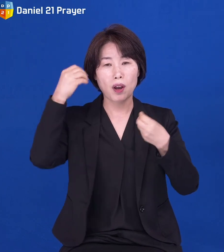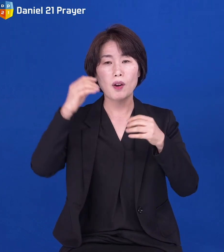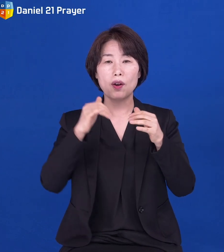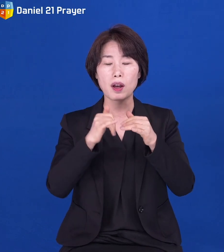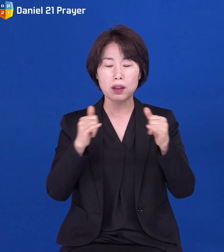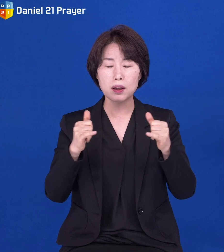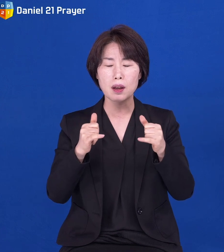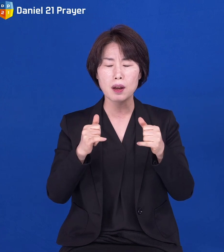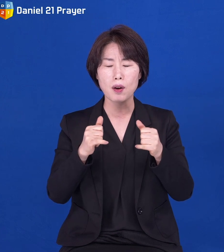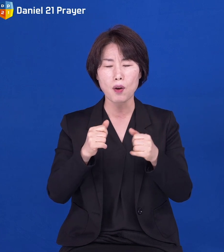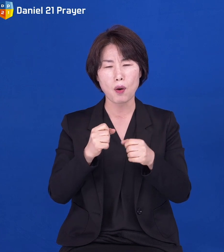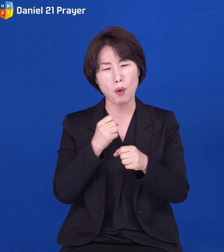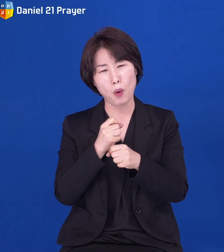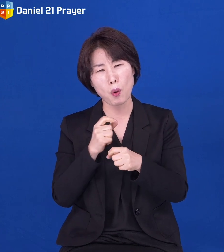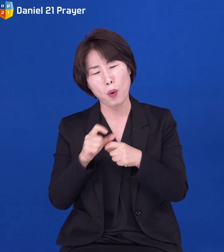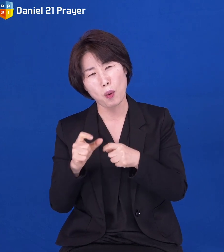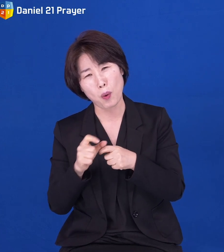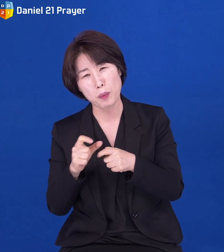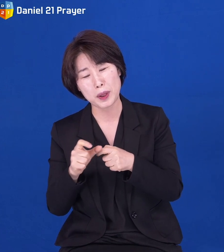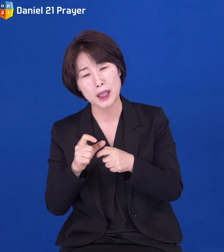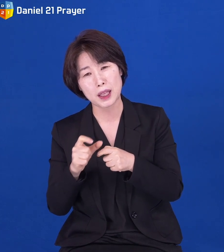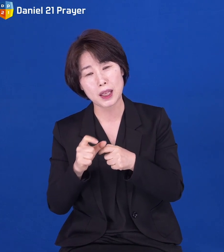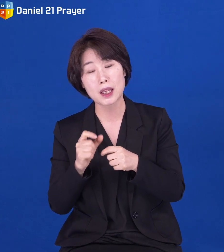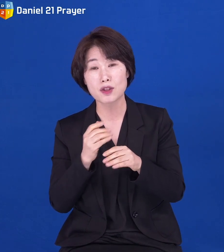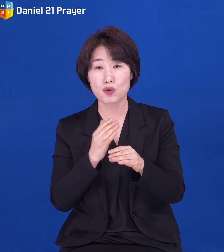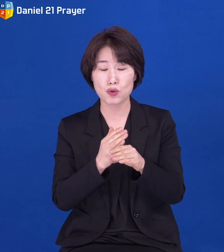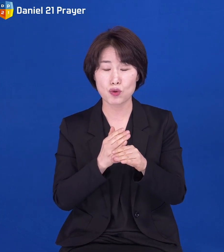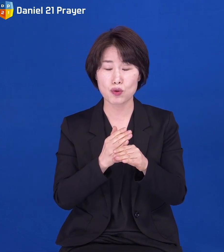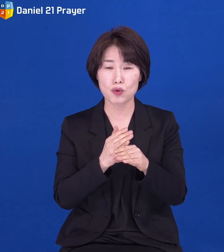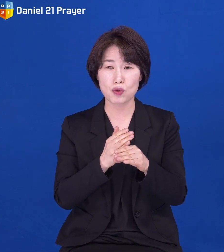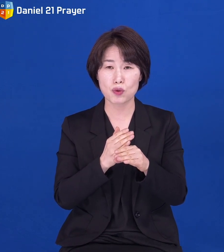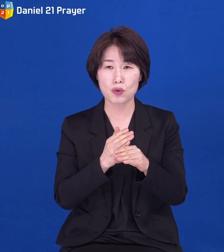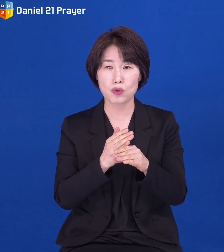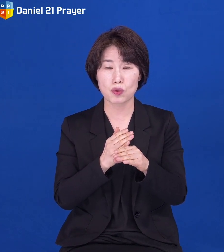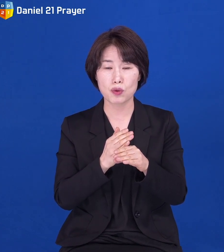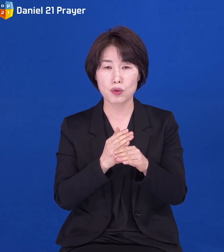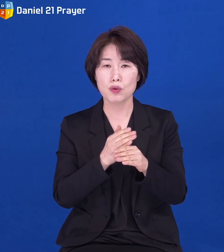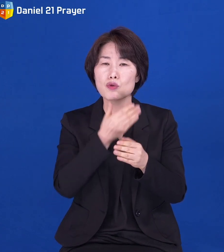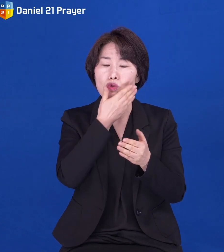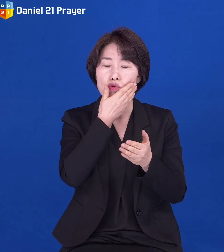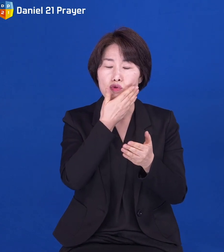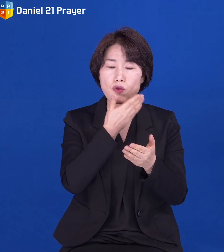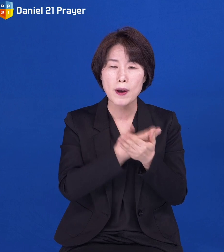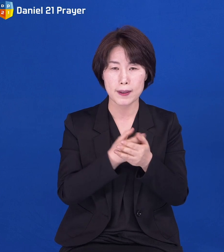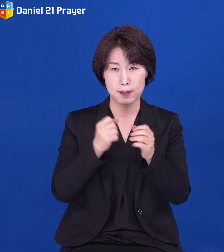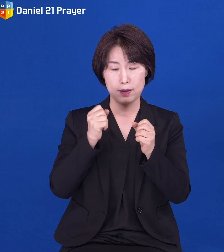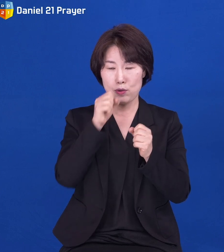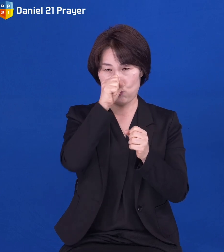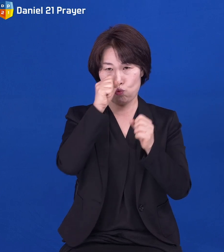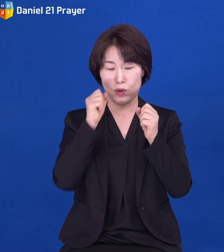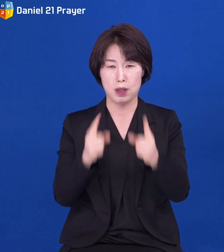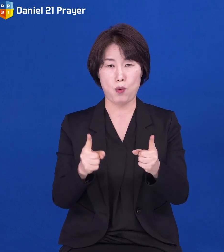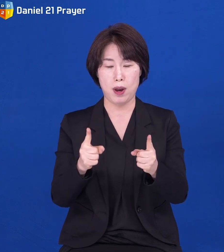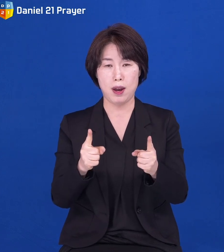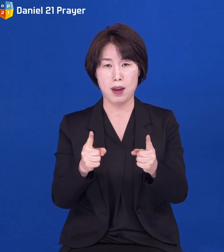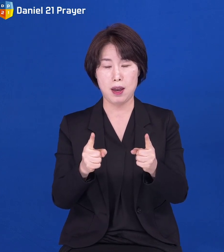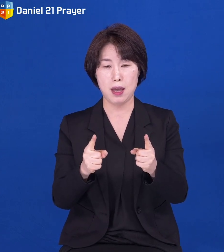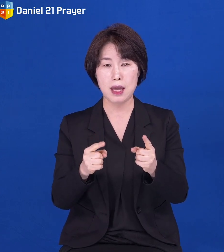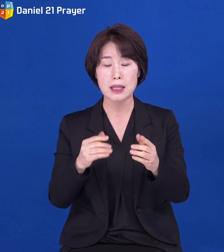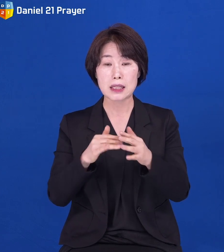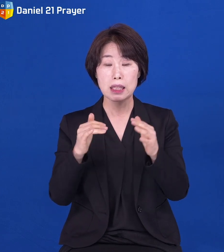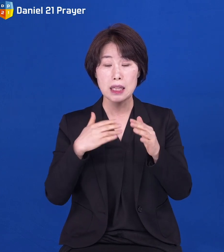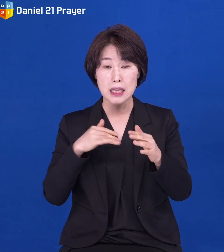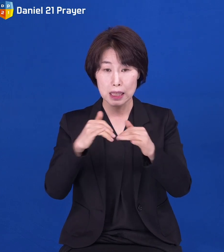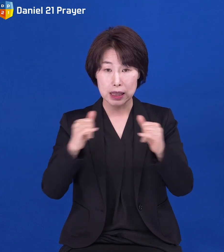말까 막 고민을 막 하고 있는데 인생일 때 가장 중요한 찬스잖아요. 터닝 포인트가 될 수가 있고 제 인생이